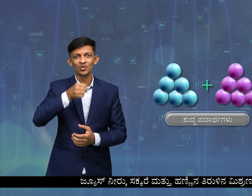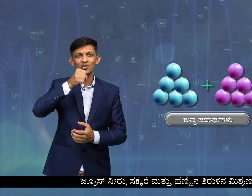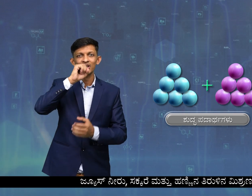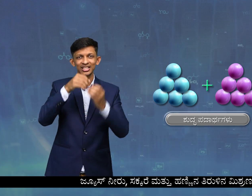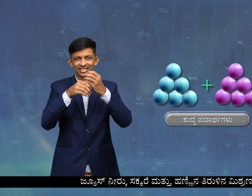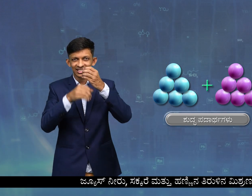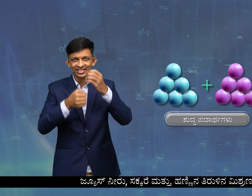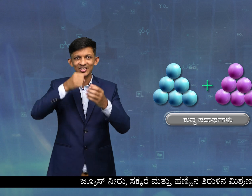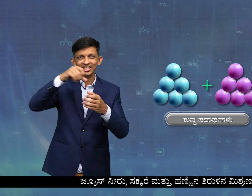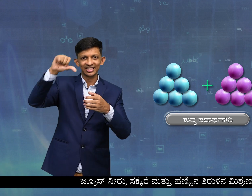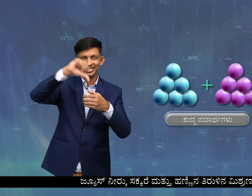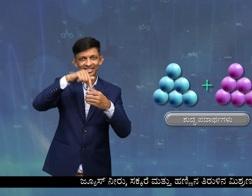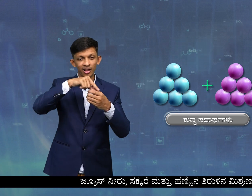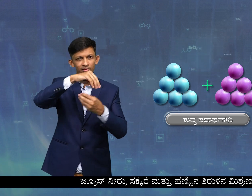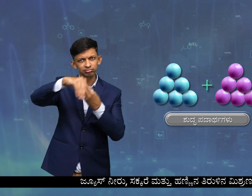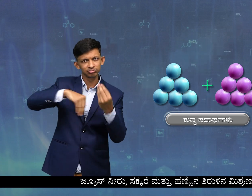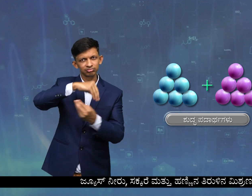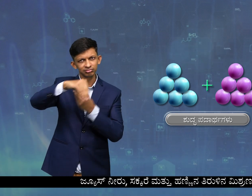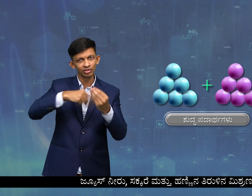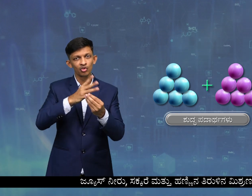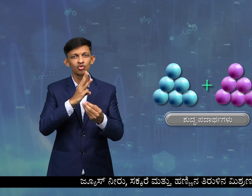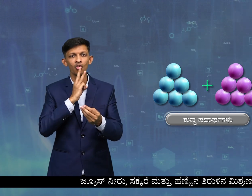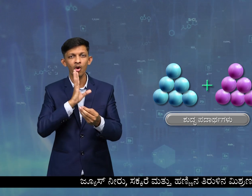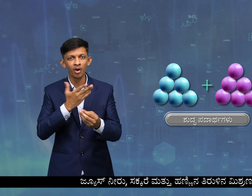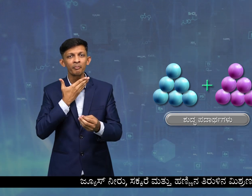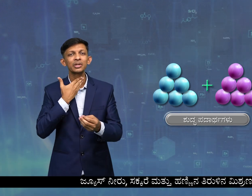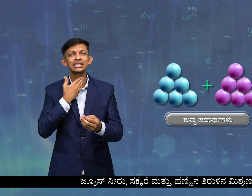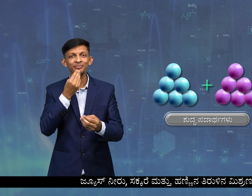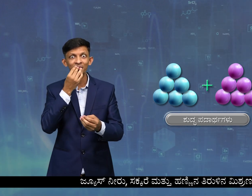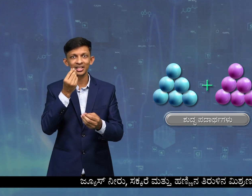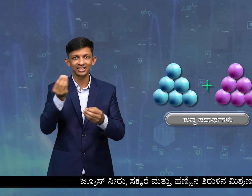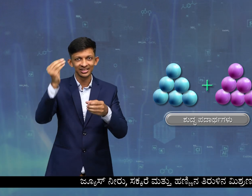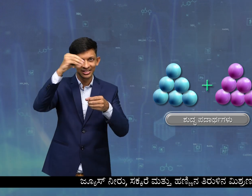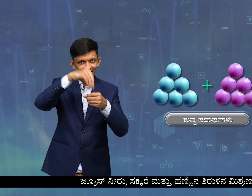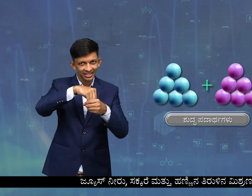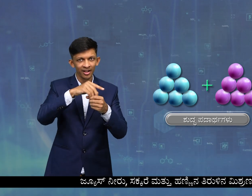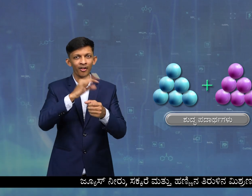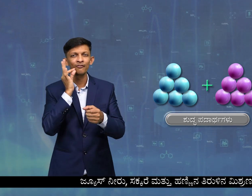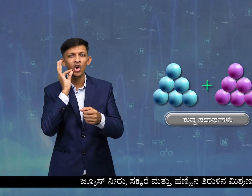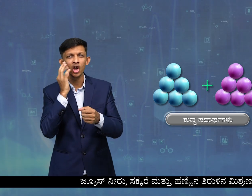ಜ್ಯೂಸ್ ನೀರು, ಸಕ್ಕರೆ ಮತ್ತು ಹಣ್ಣಿನ ತಿರುಳಿನ ಮಿಶ್ರಣವಾಗಿದೆ.